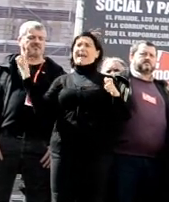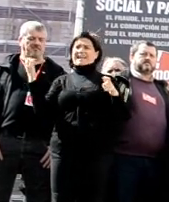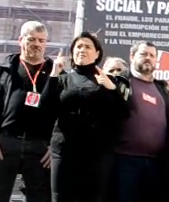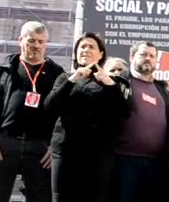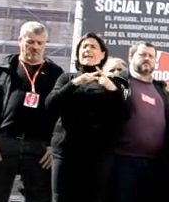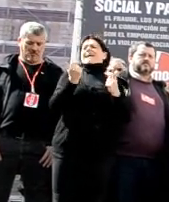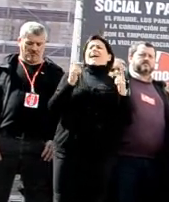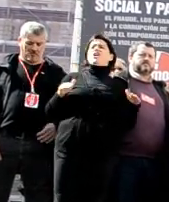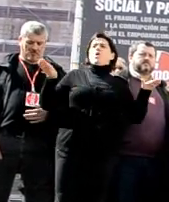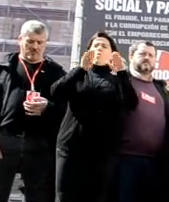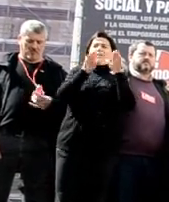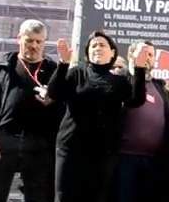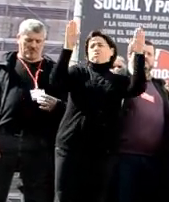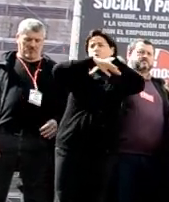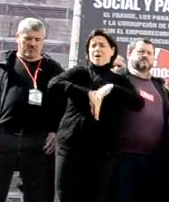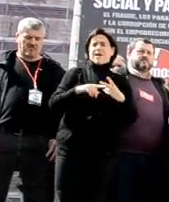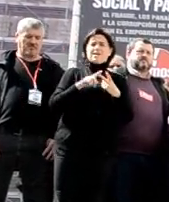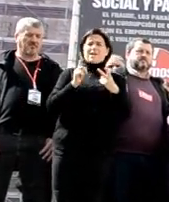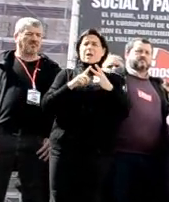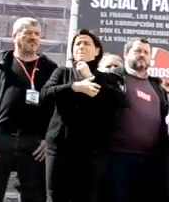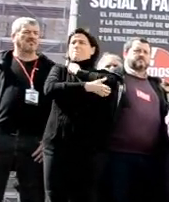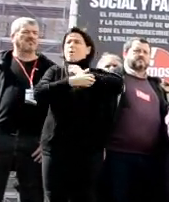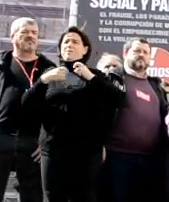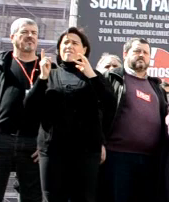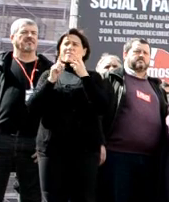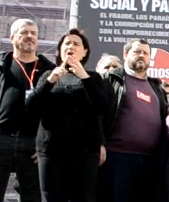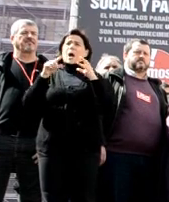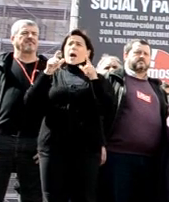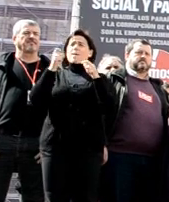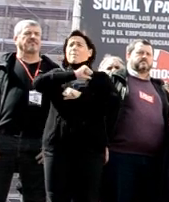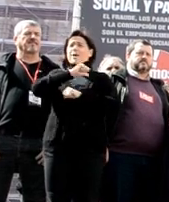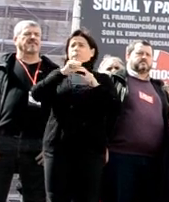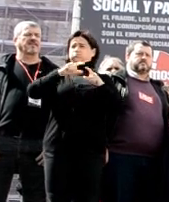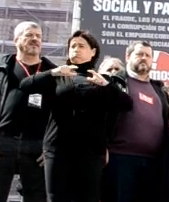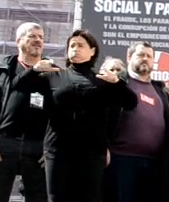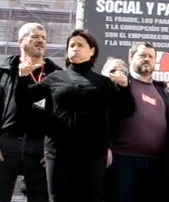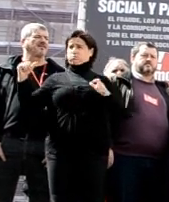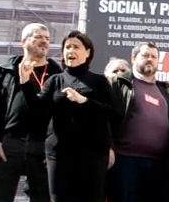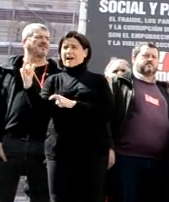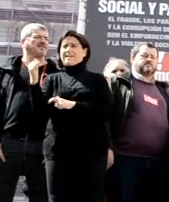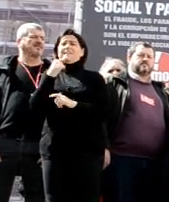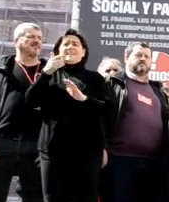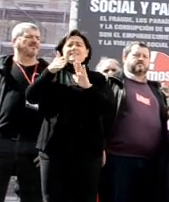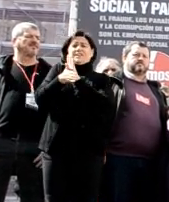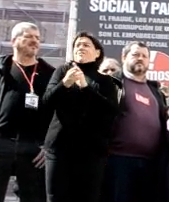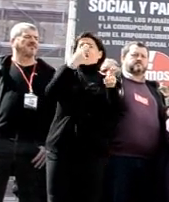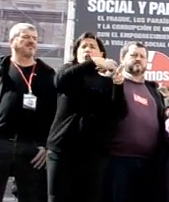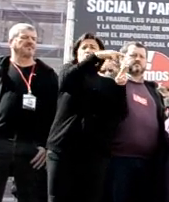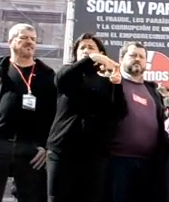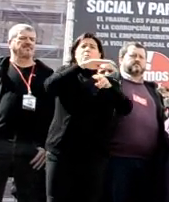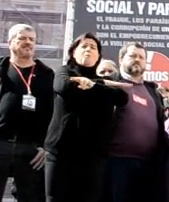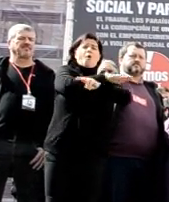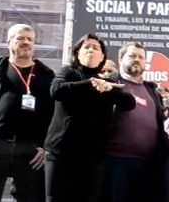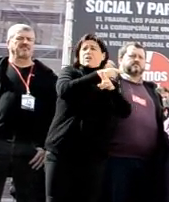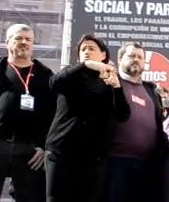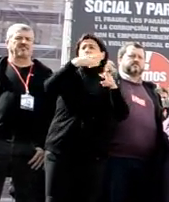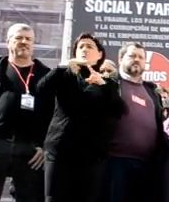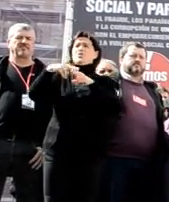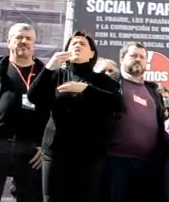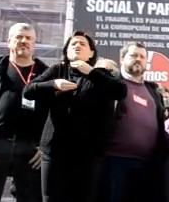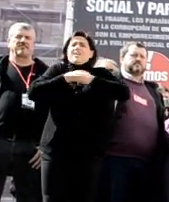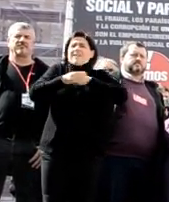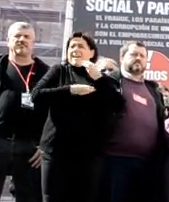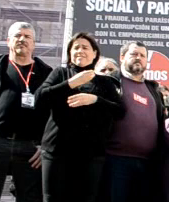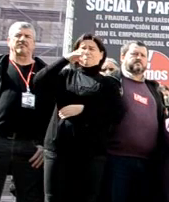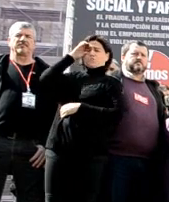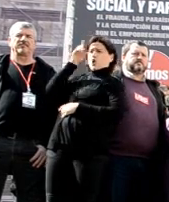la exclusión social y las dudas sobre unos dirigentes europeos cuya pertinaz insistencia en políticas fracasadas resulta